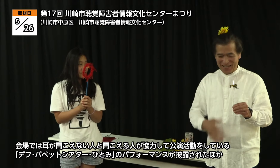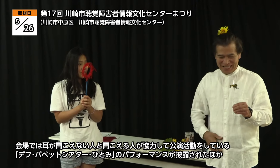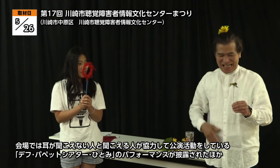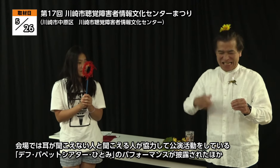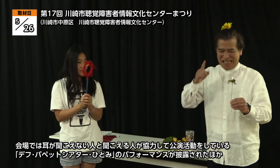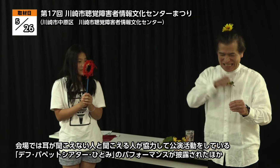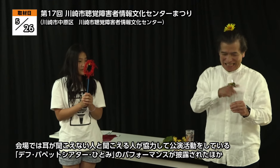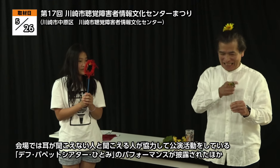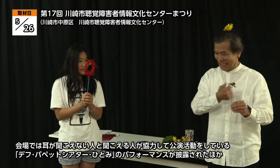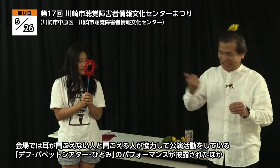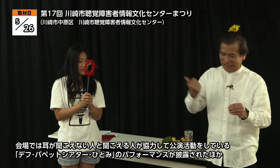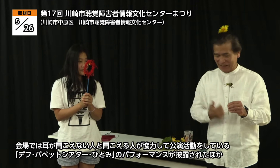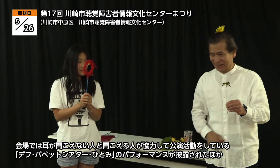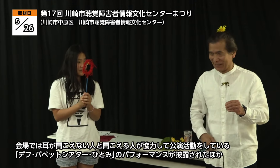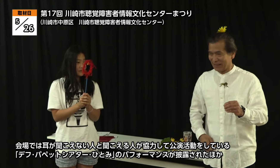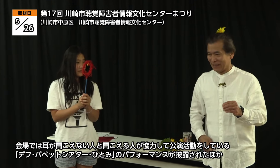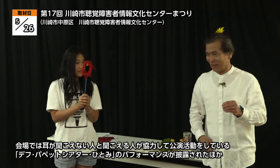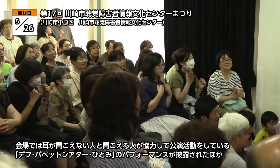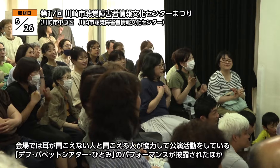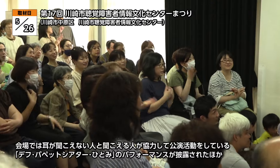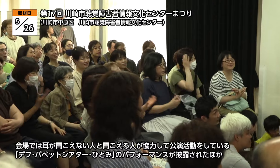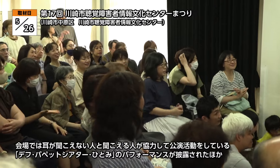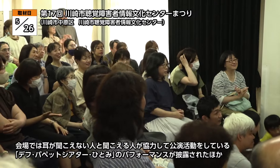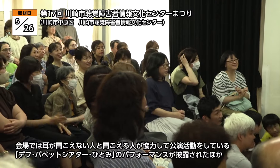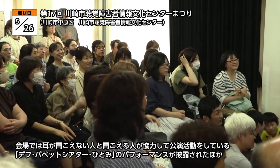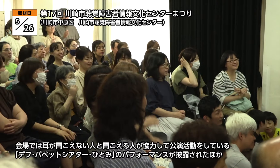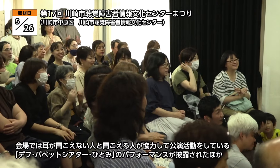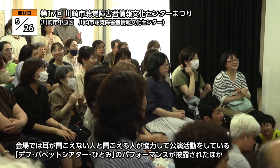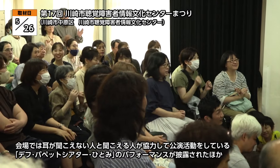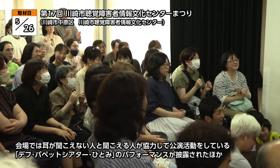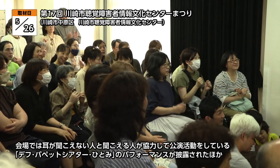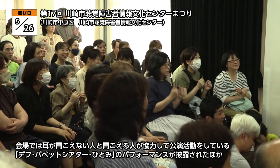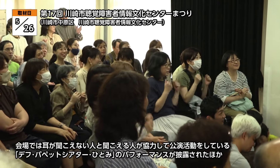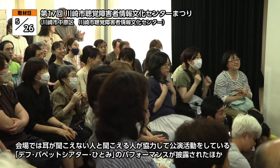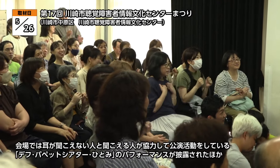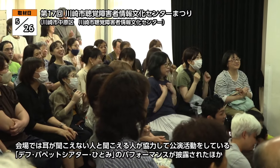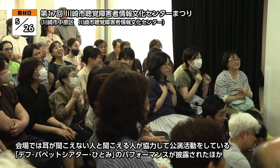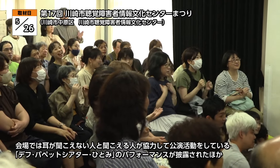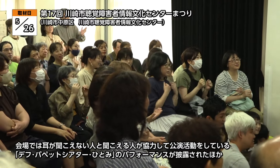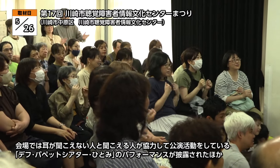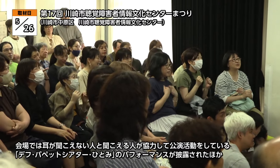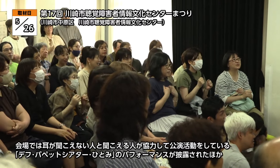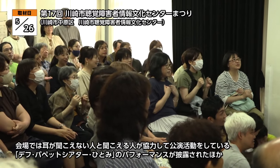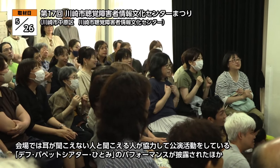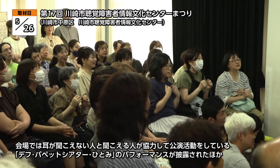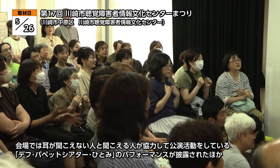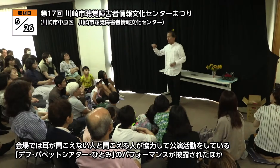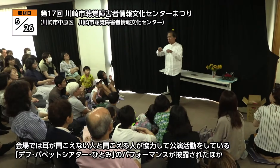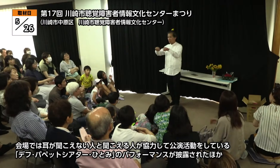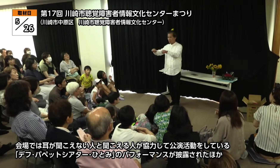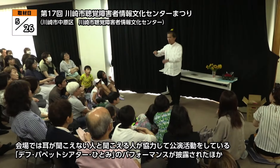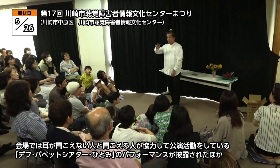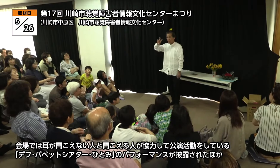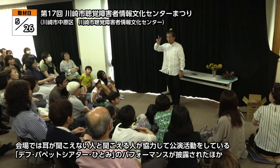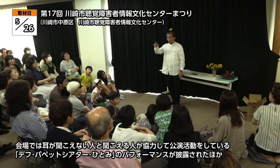会場では耳が聞こえない人と聞こえる人が協力して講演活動をしているデフパペットシアター